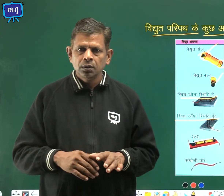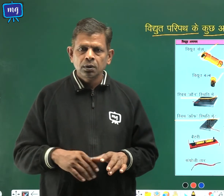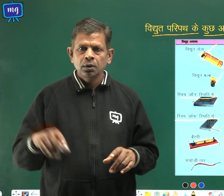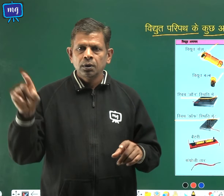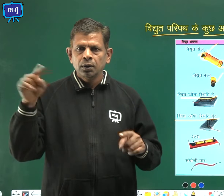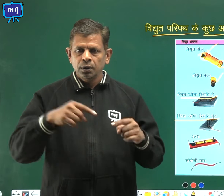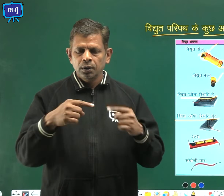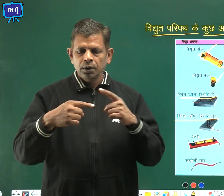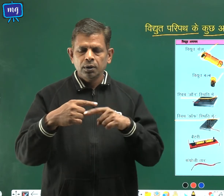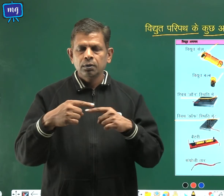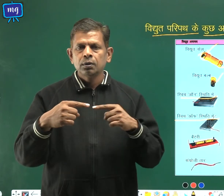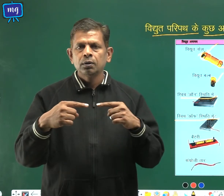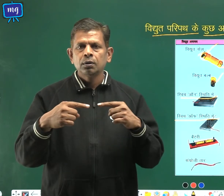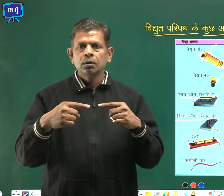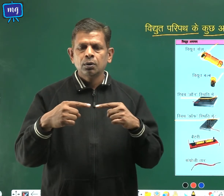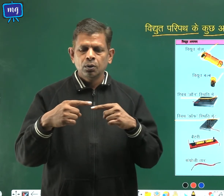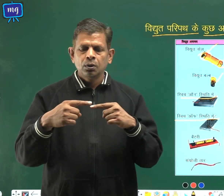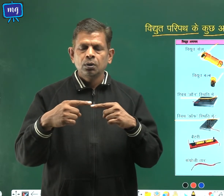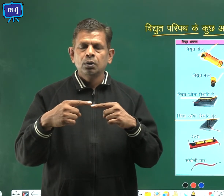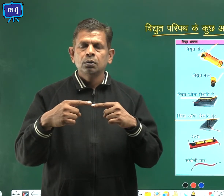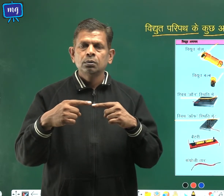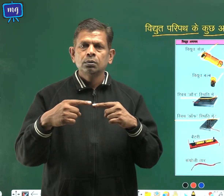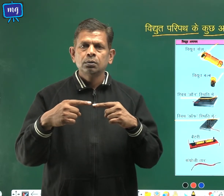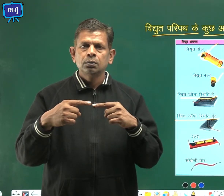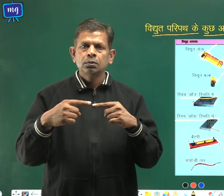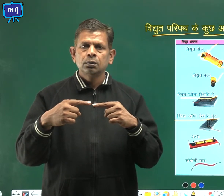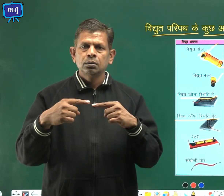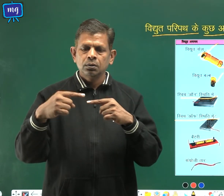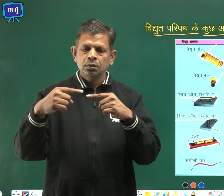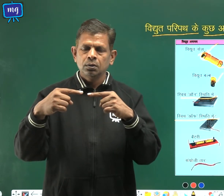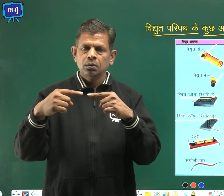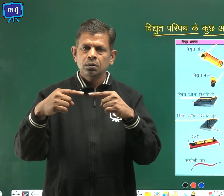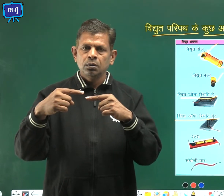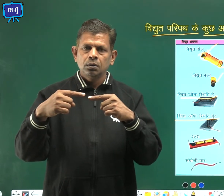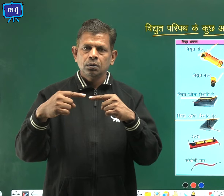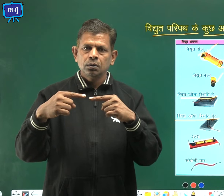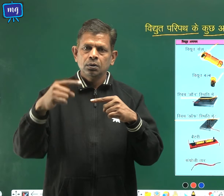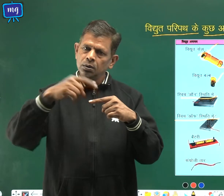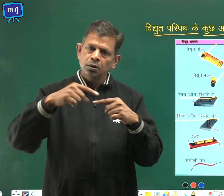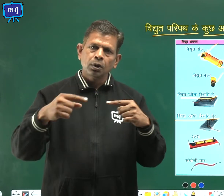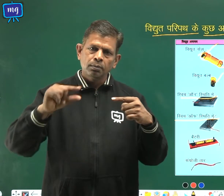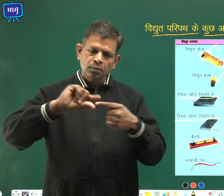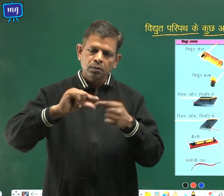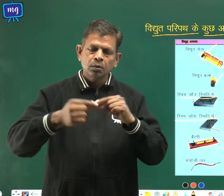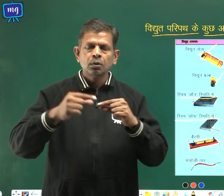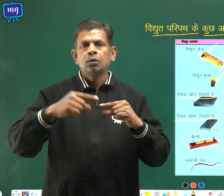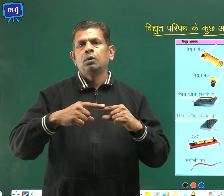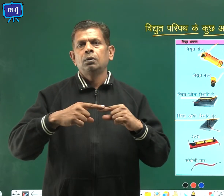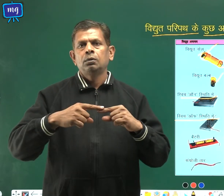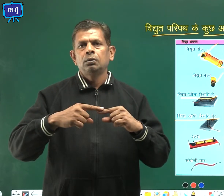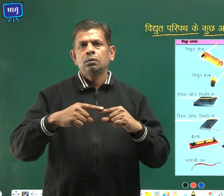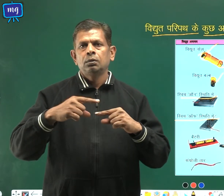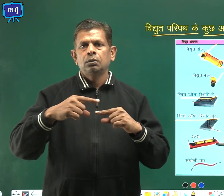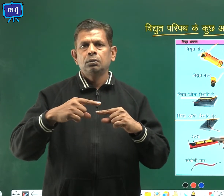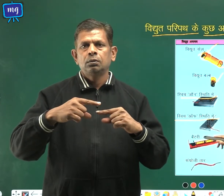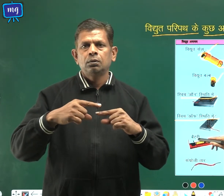एक टर्मिनल खुला हुआ होगा और एक जुड़ा हुआ होगा।